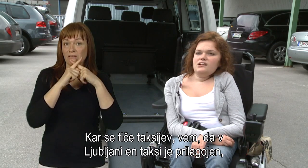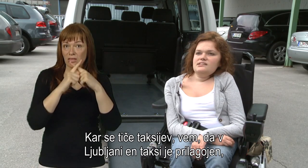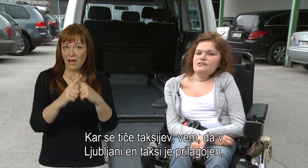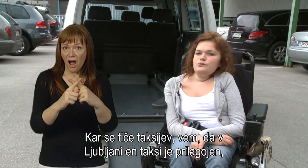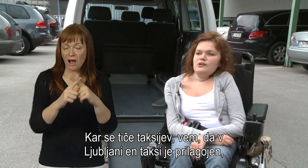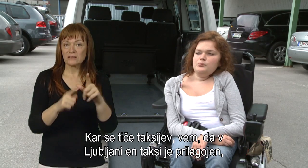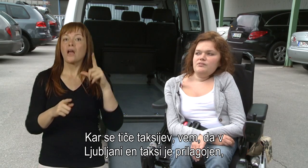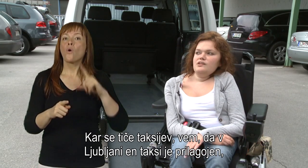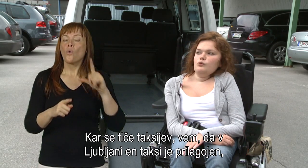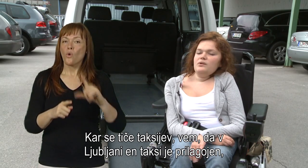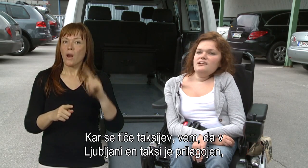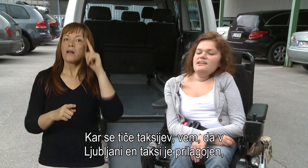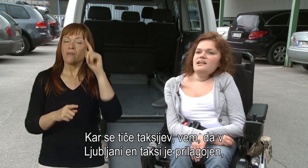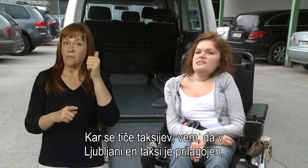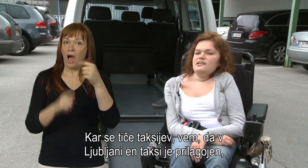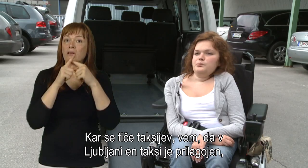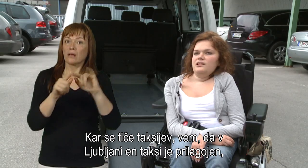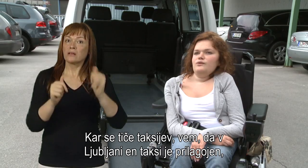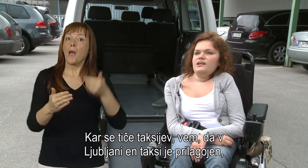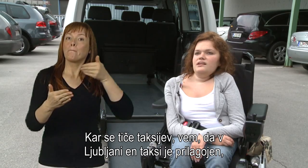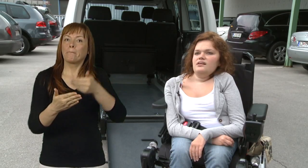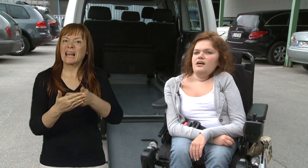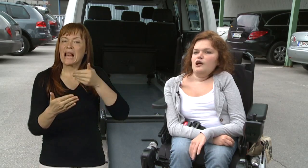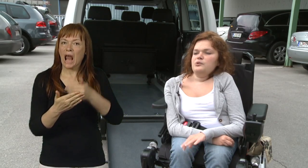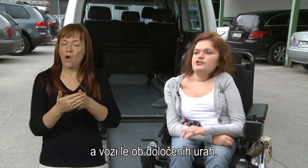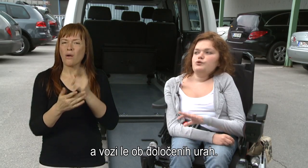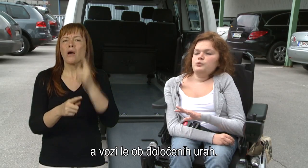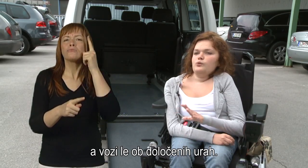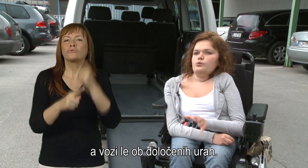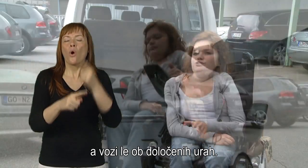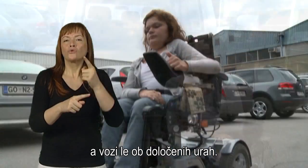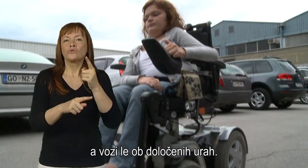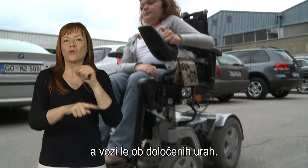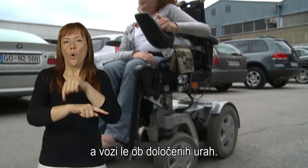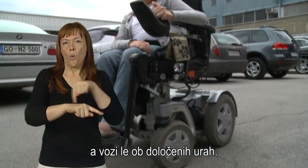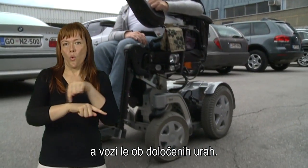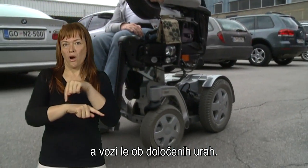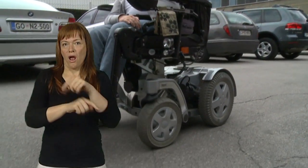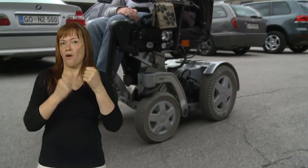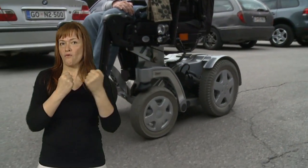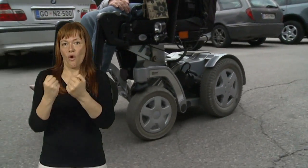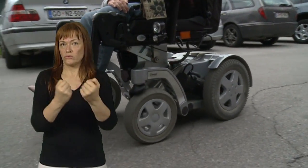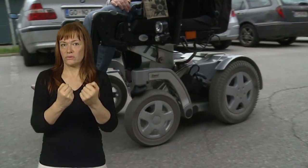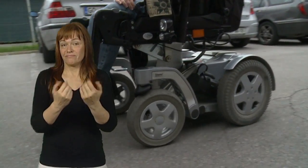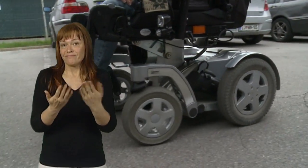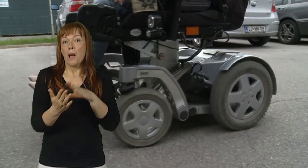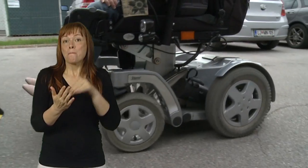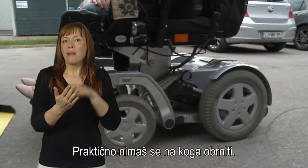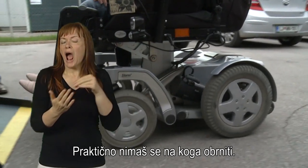tiče taksijev, pa vem, da v Ljubljani en taksi je prilagojen, ampak še to ob določenih urah vozi, tako